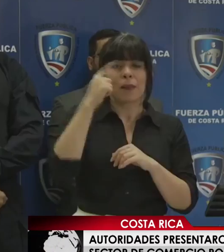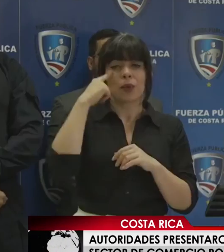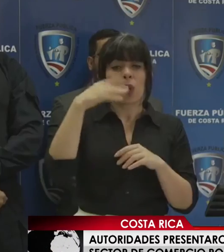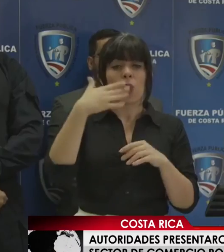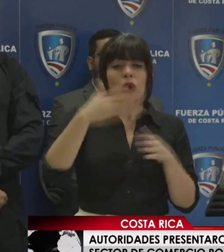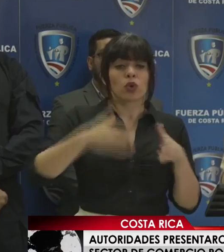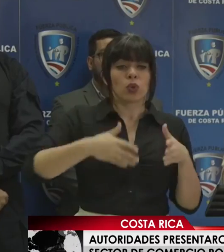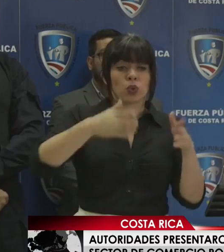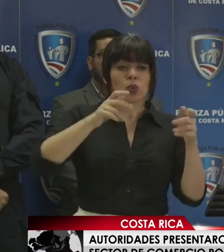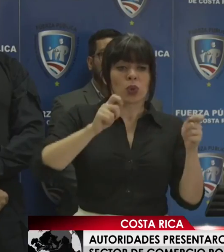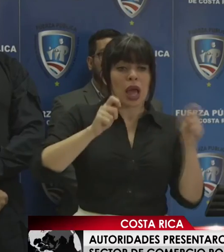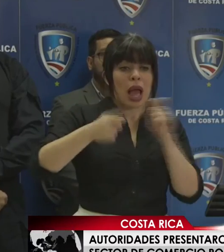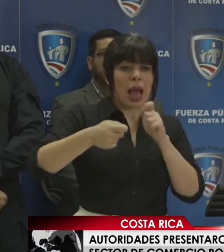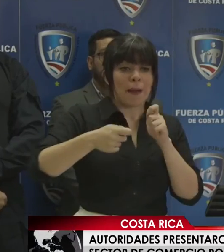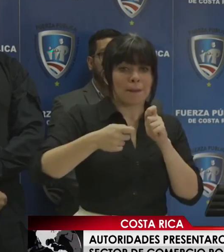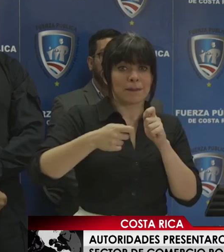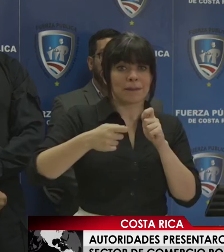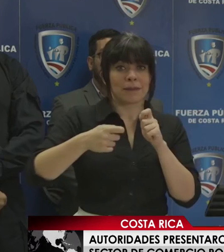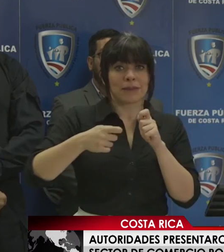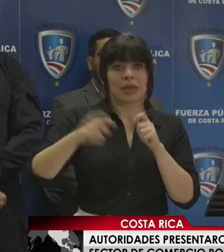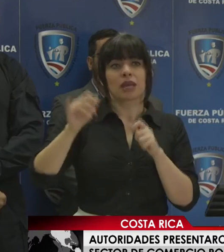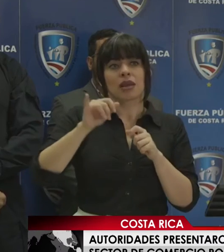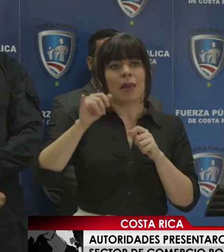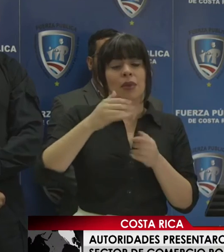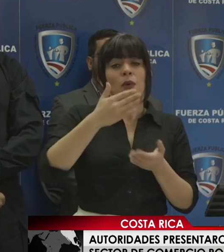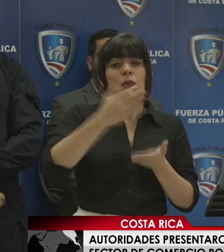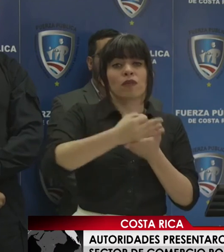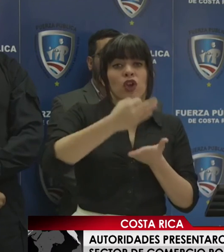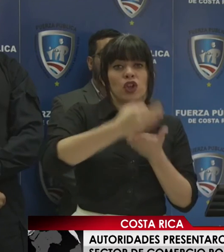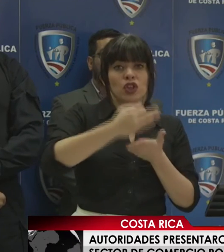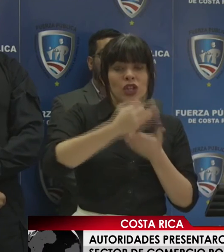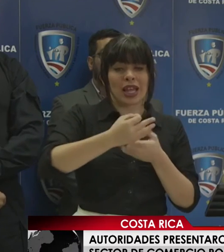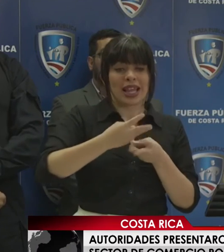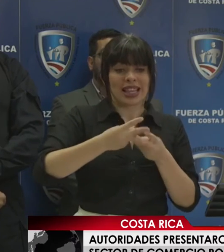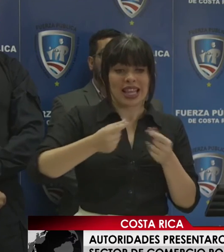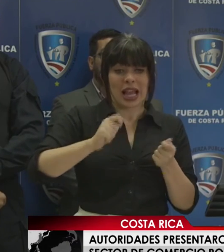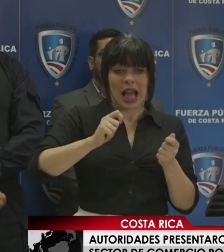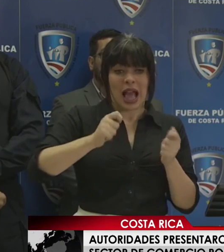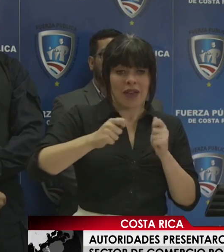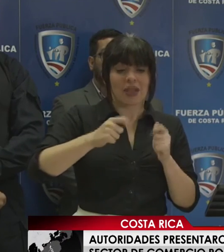las rutas de puertos y también puestos fronterizos terrestres,